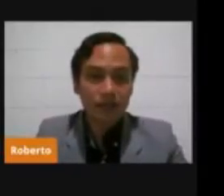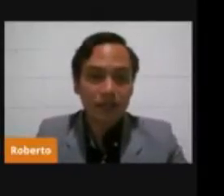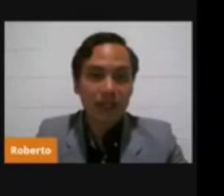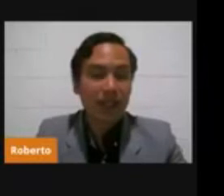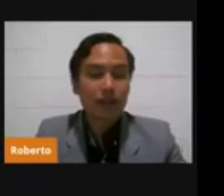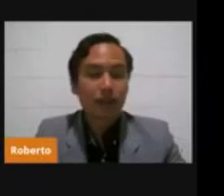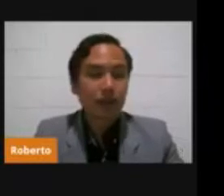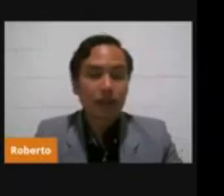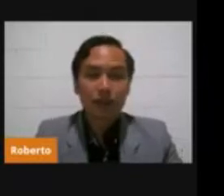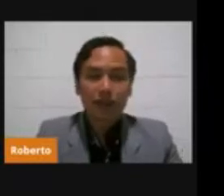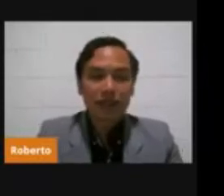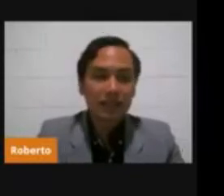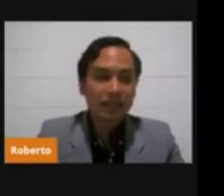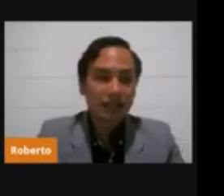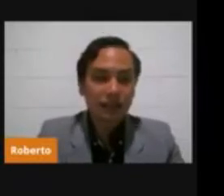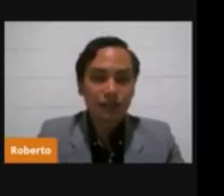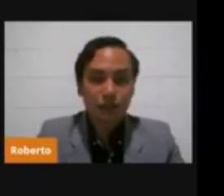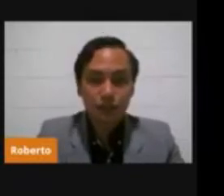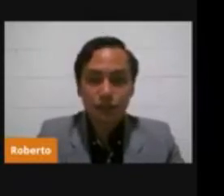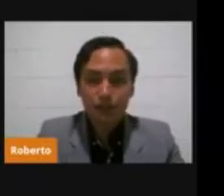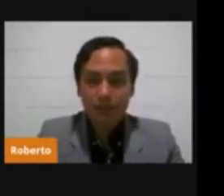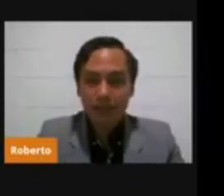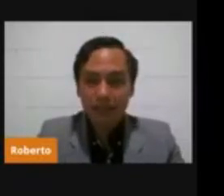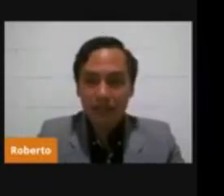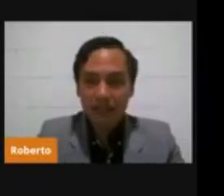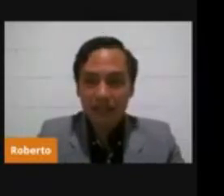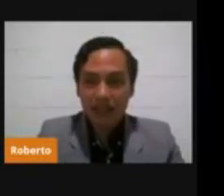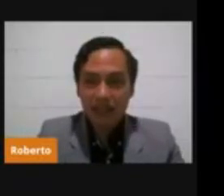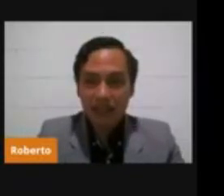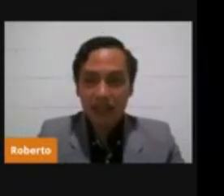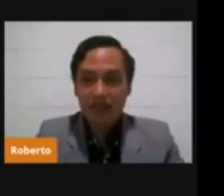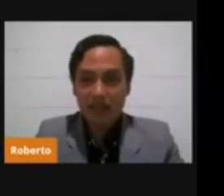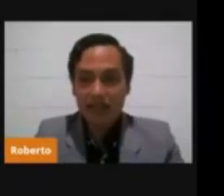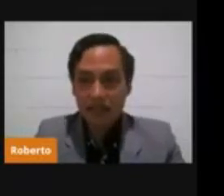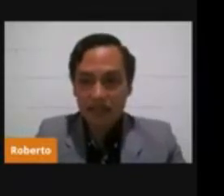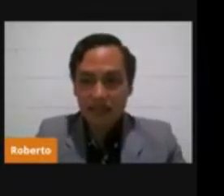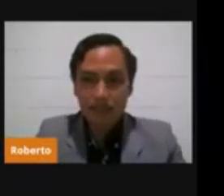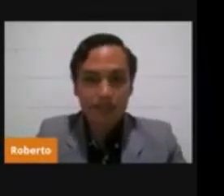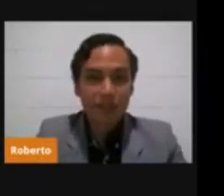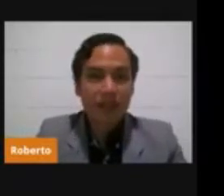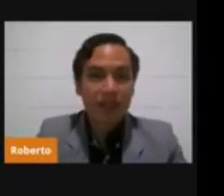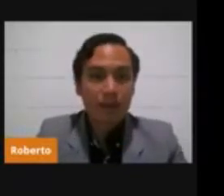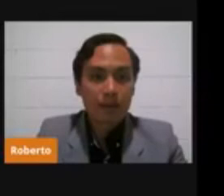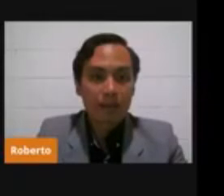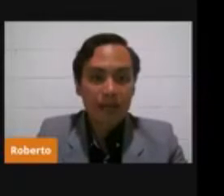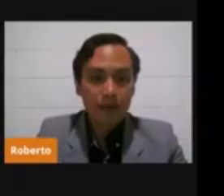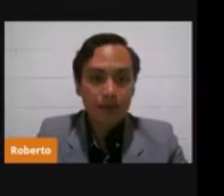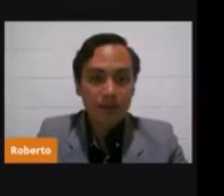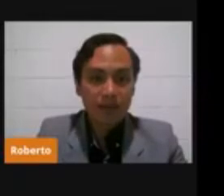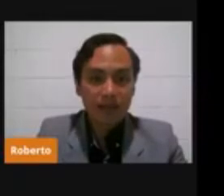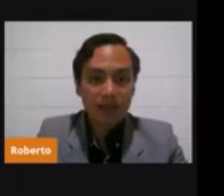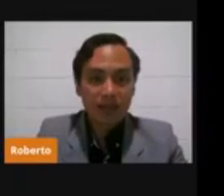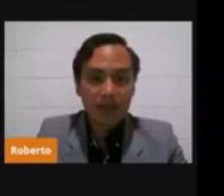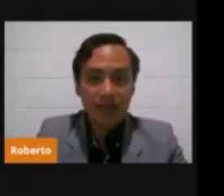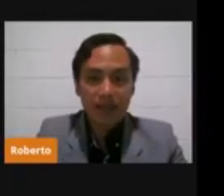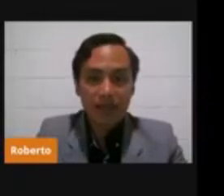no. Todos y todas somos completamente diferentes. Pero,